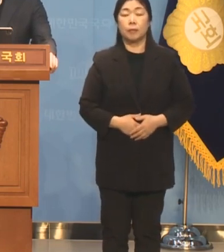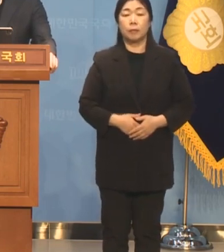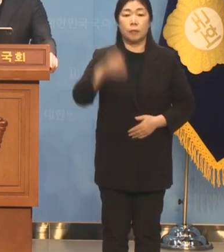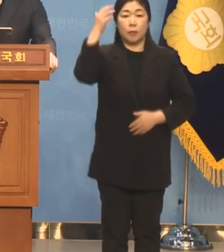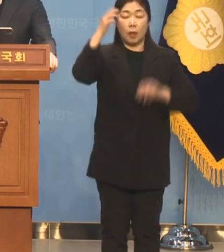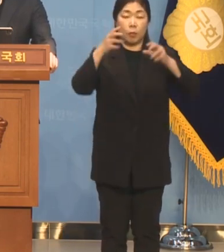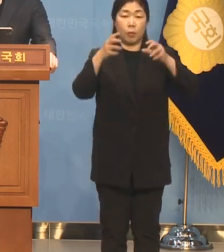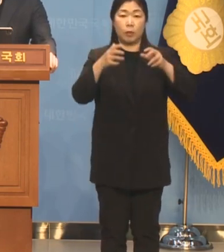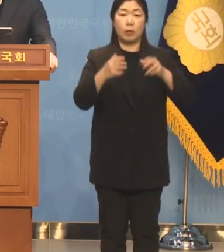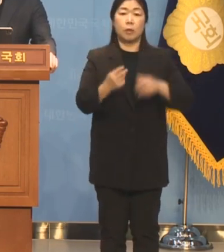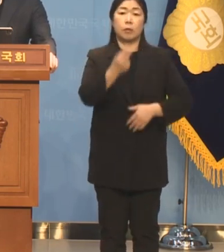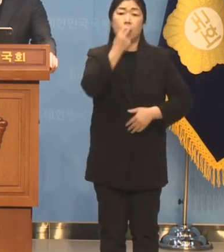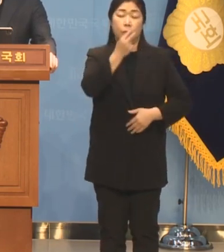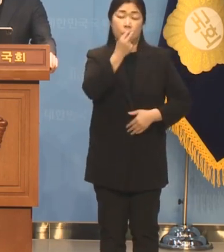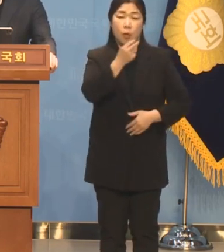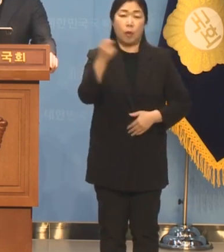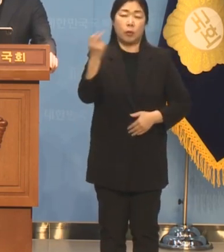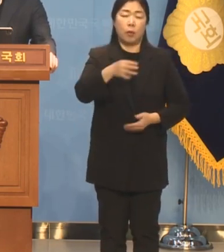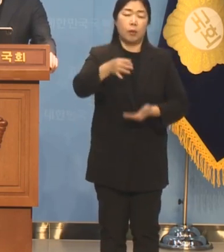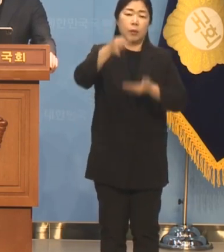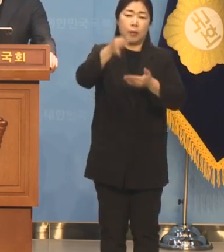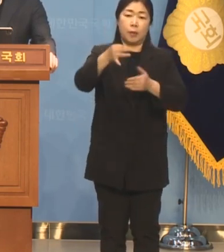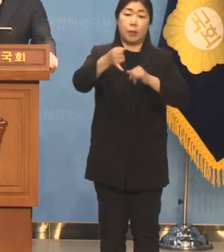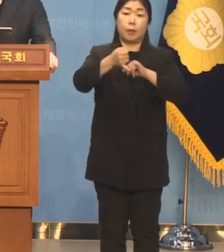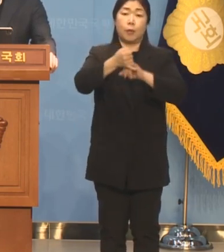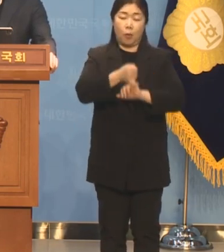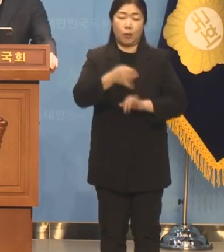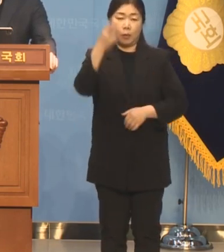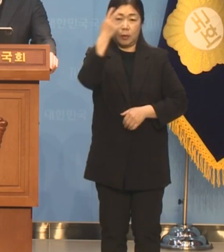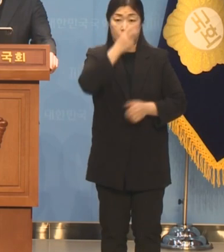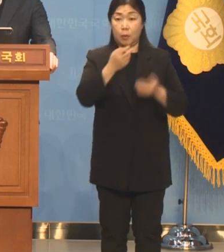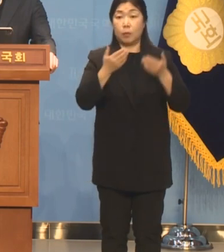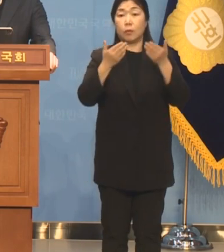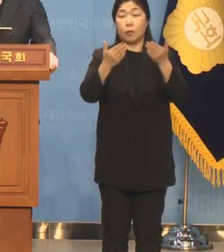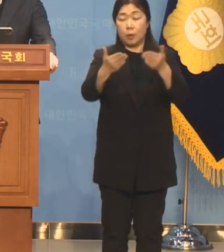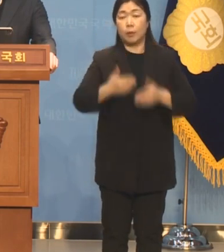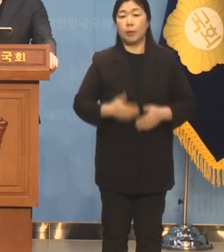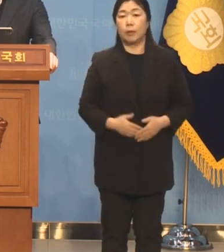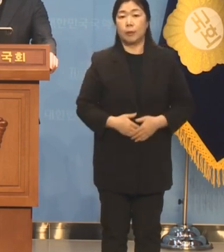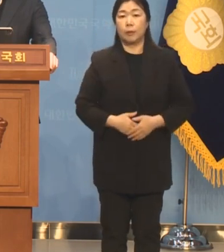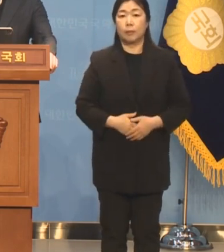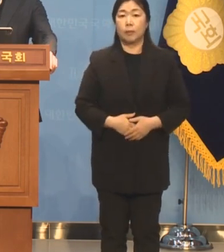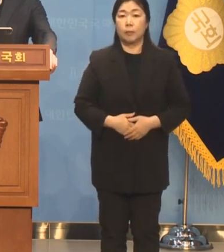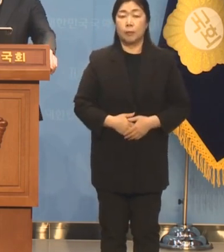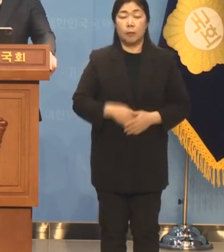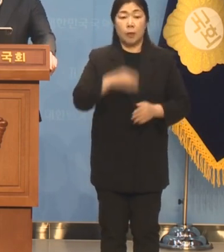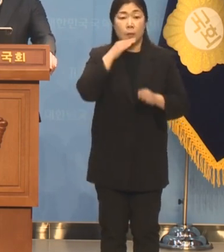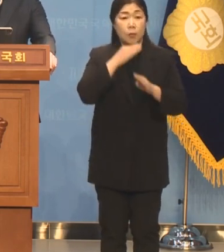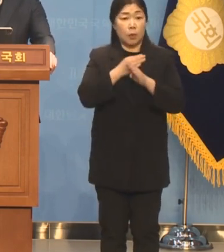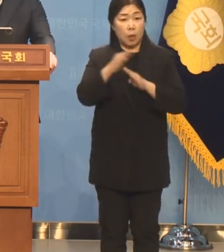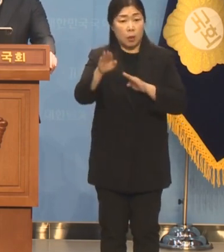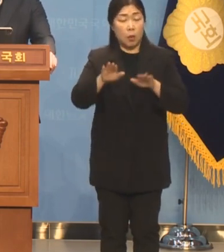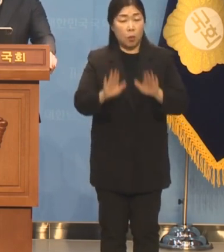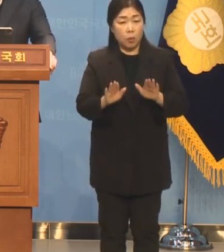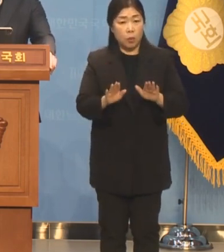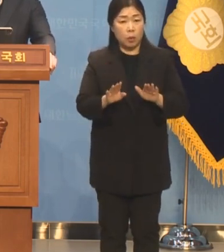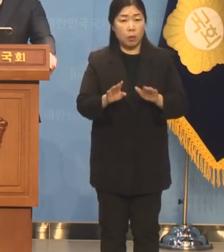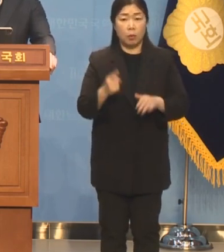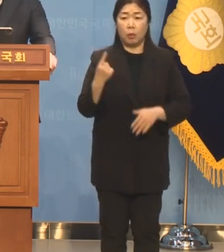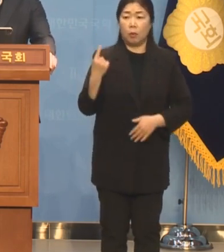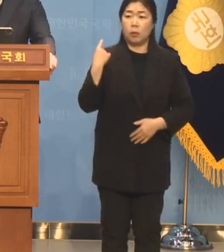대한민국 국민의 생명과 재산은 반드시 지켜야 합니다. 북한이 오늘 불과 이틀 만에